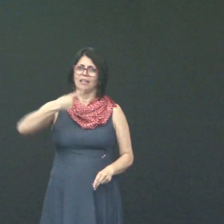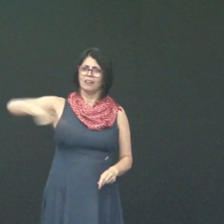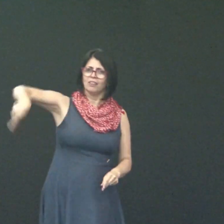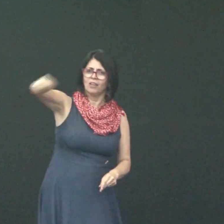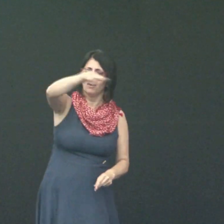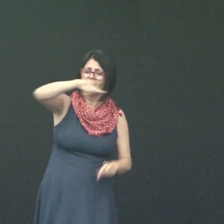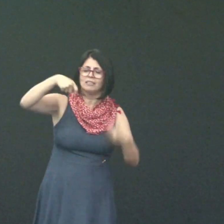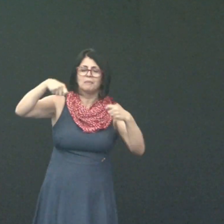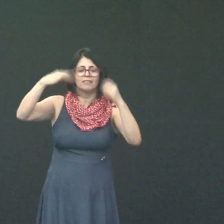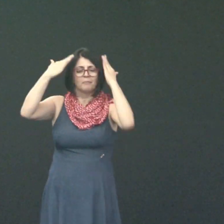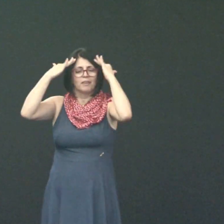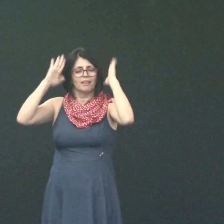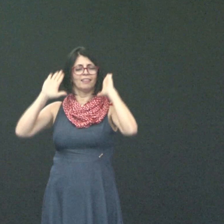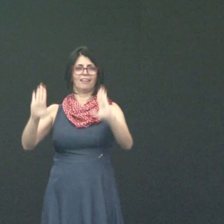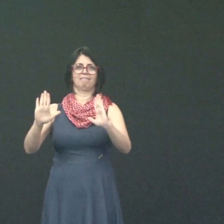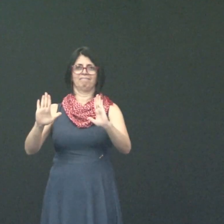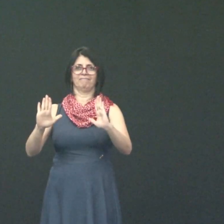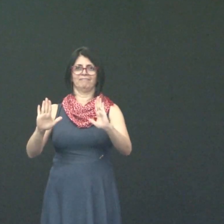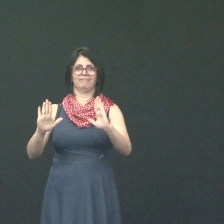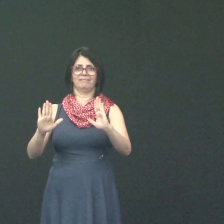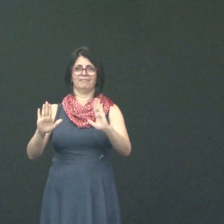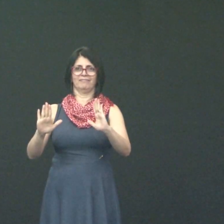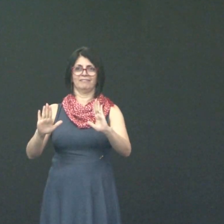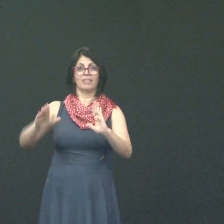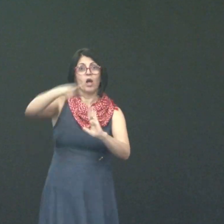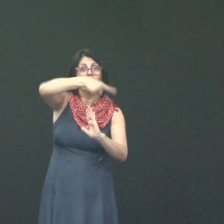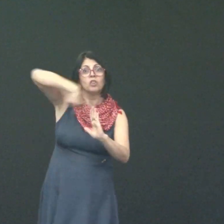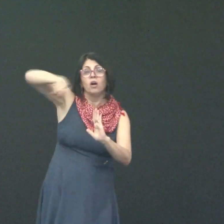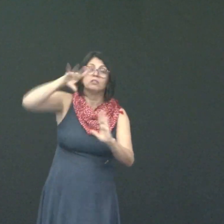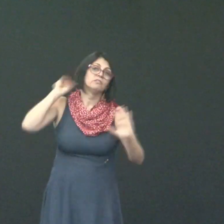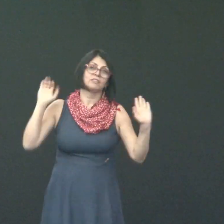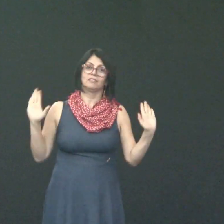e ele observa os surdos, ele vai conseguir